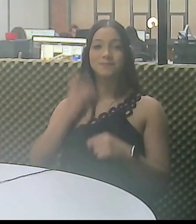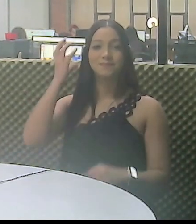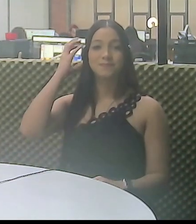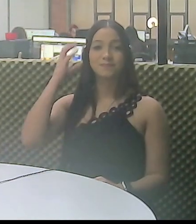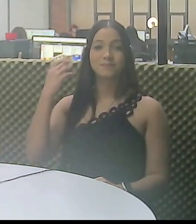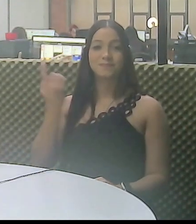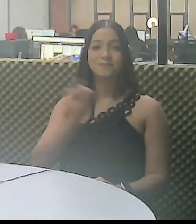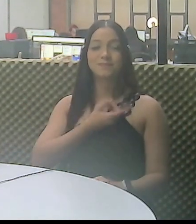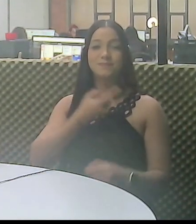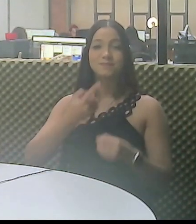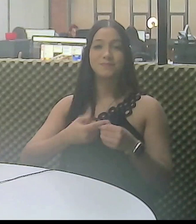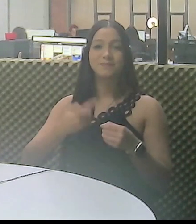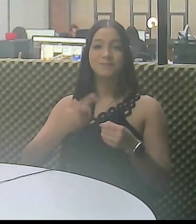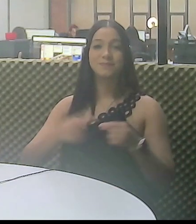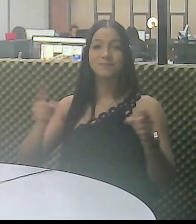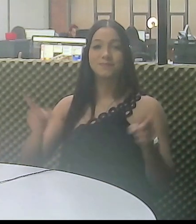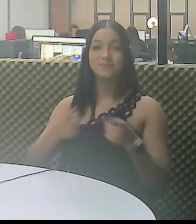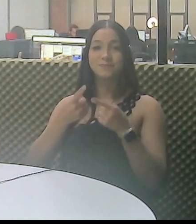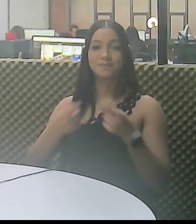Rádio Nossa Cidade.